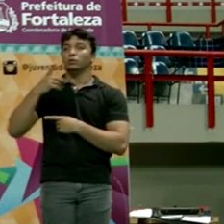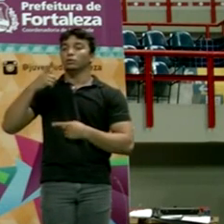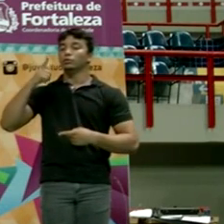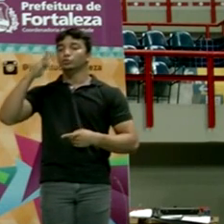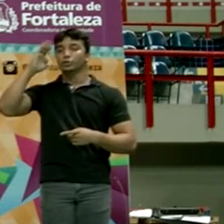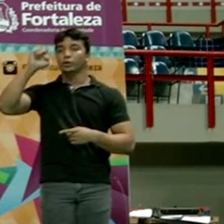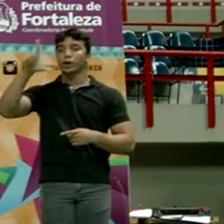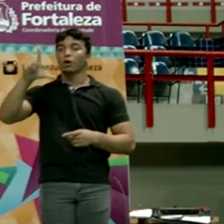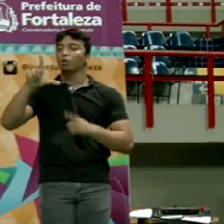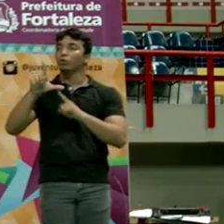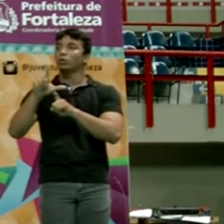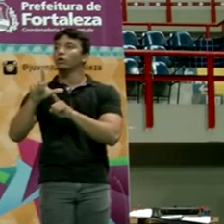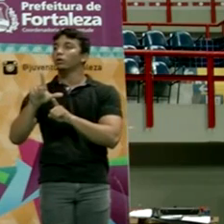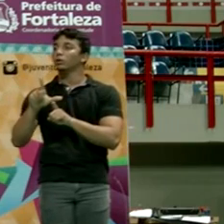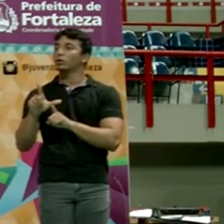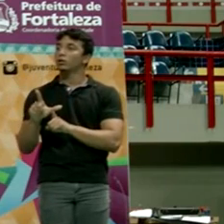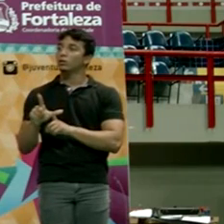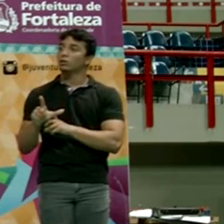general